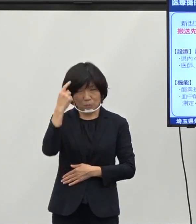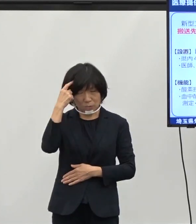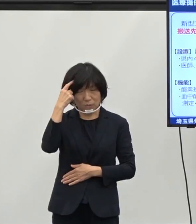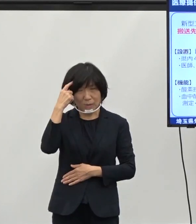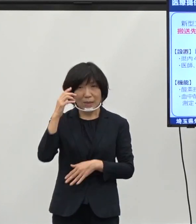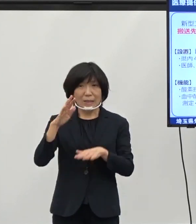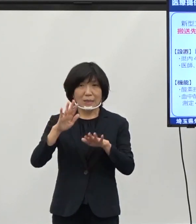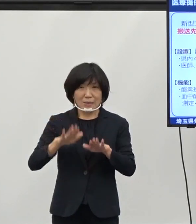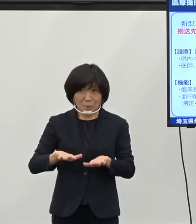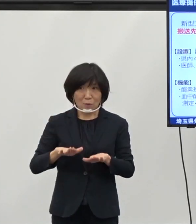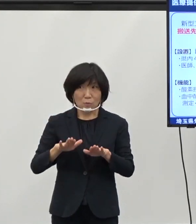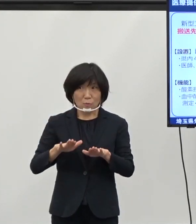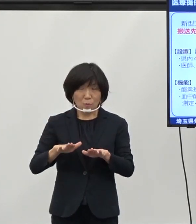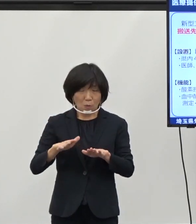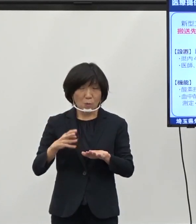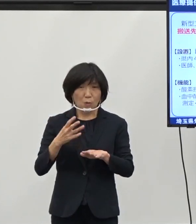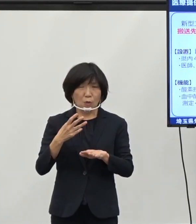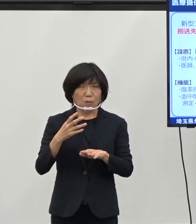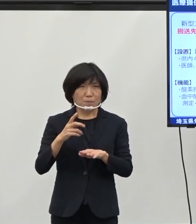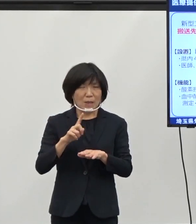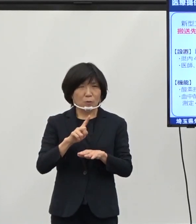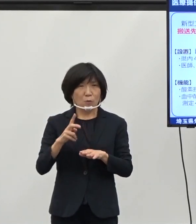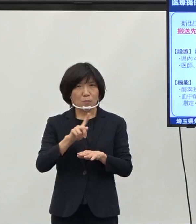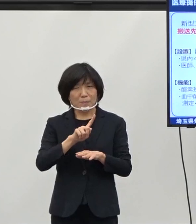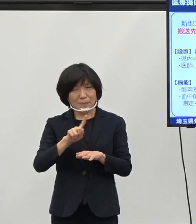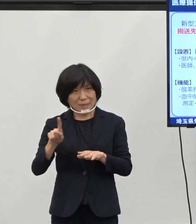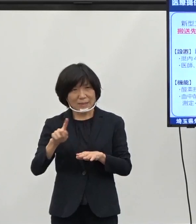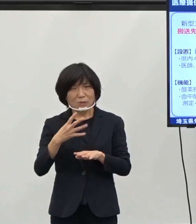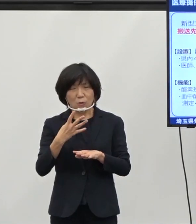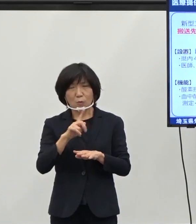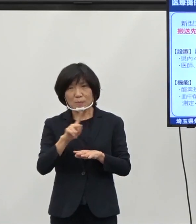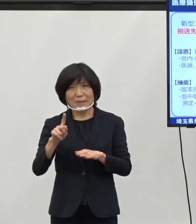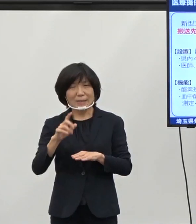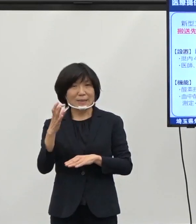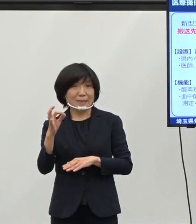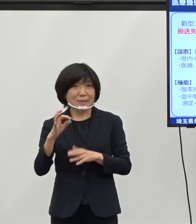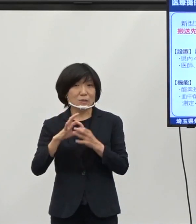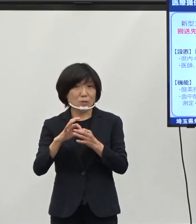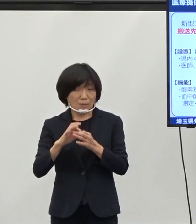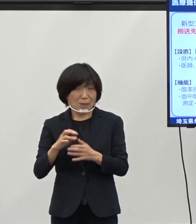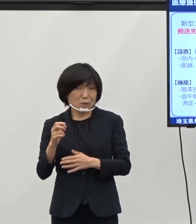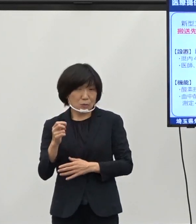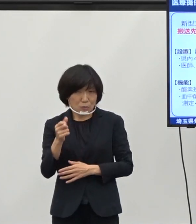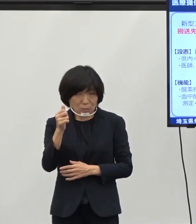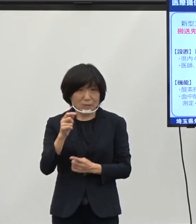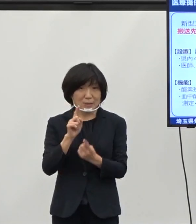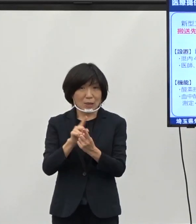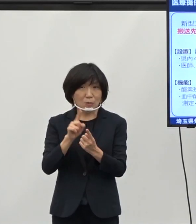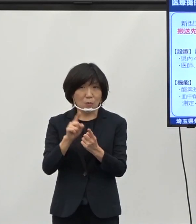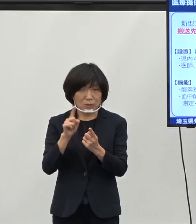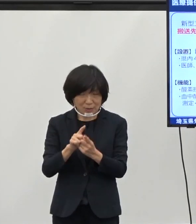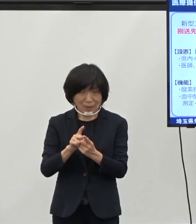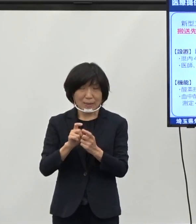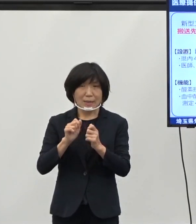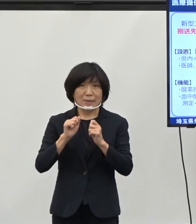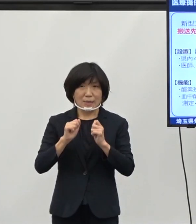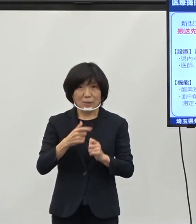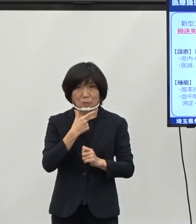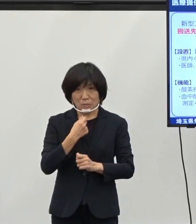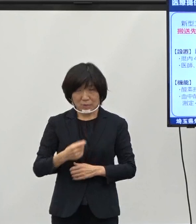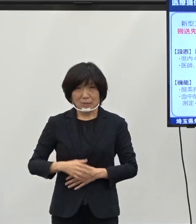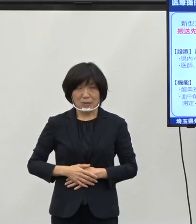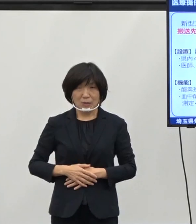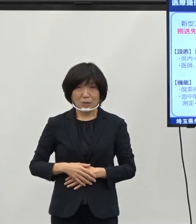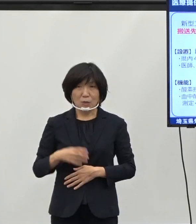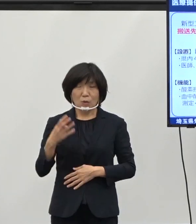道で予備費の話ありましたけれども、ああいったことはしっかりと対応した上で、選挙戦等に与党として、与党のその